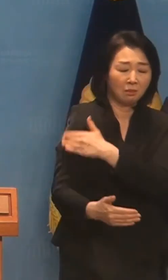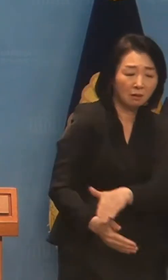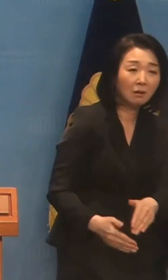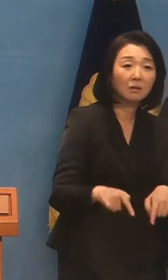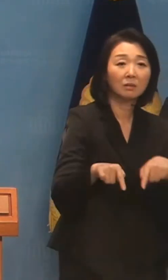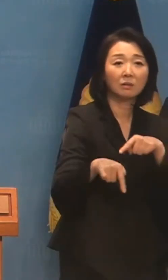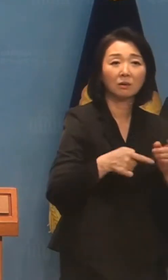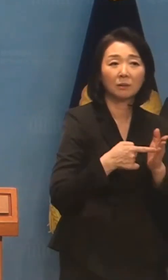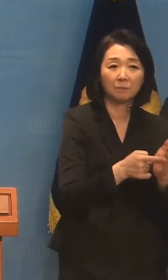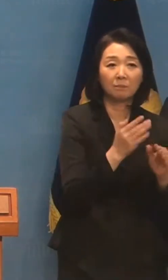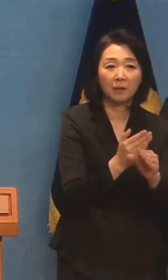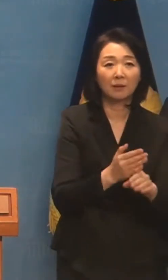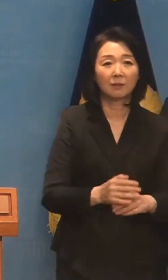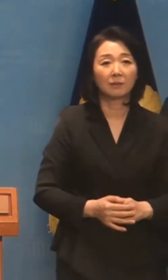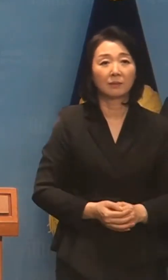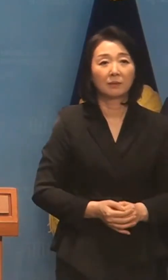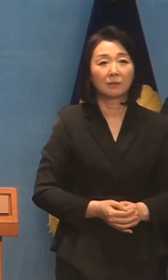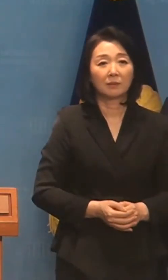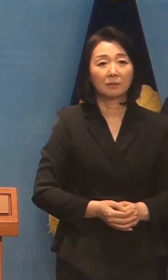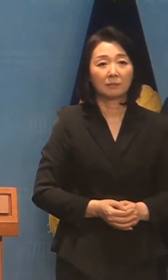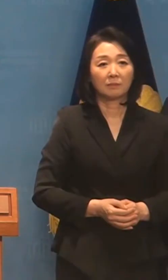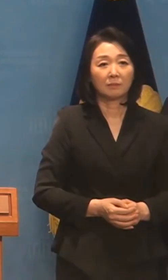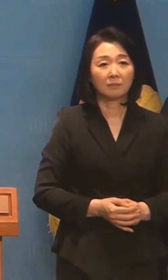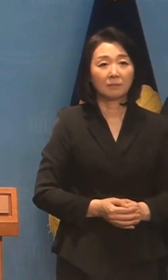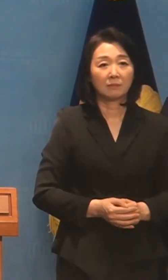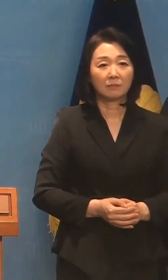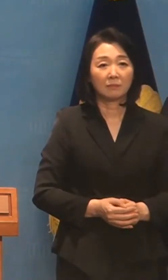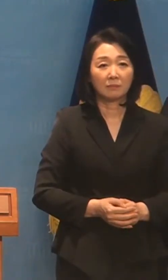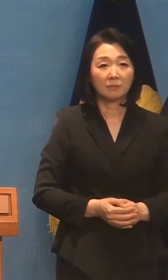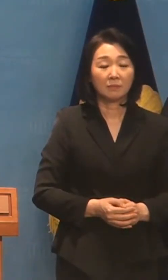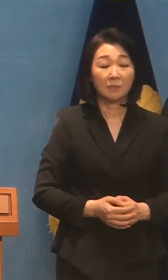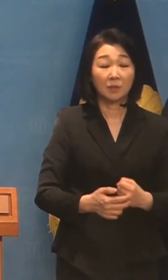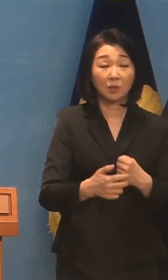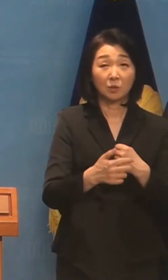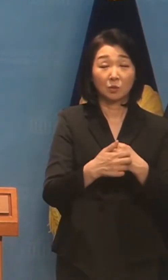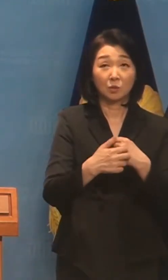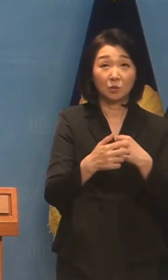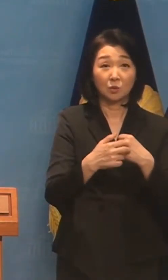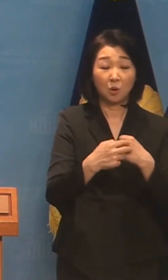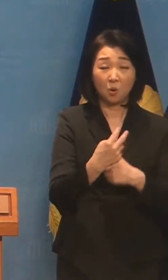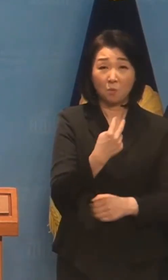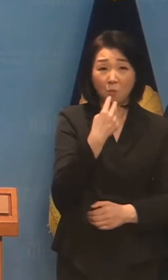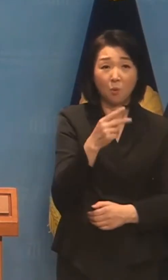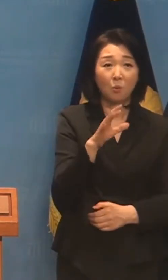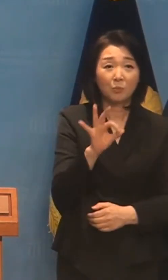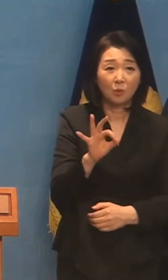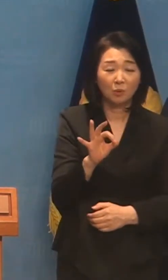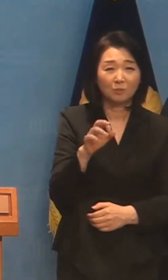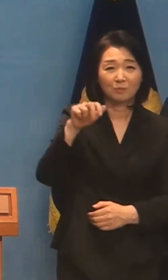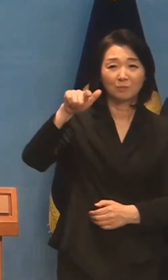정책들을 계속 추진하고 있습니다. 의료급여 정률제 계약이 그중 하나입니다.